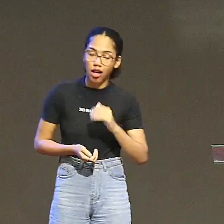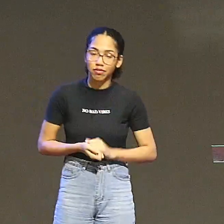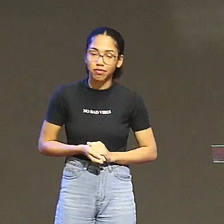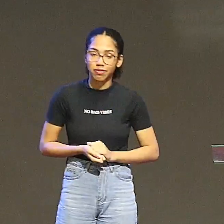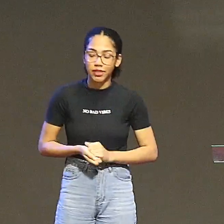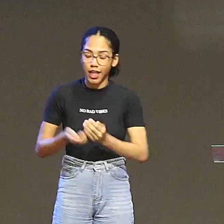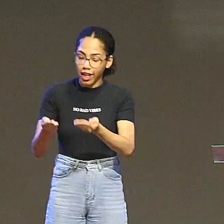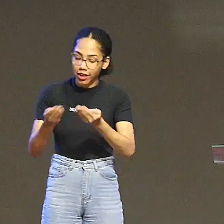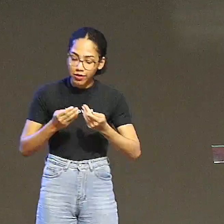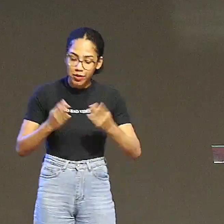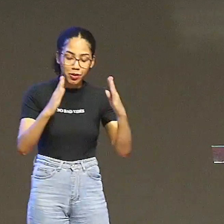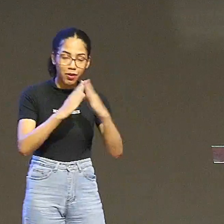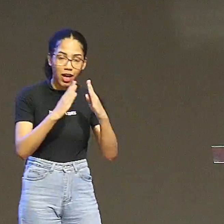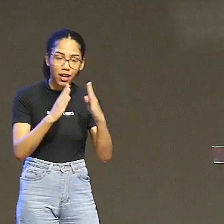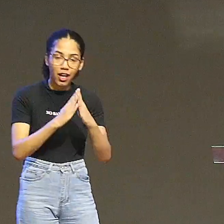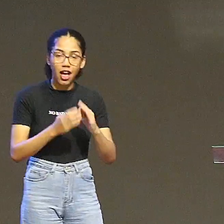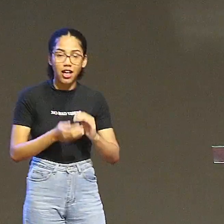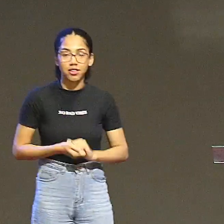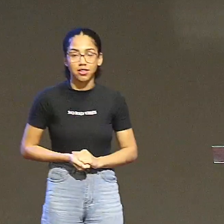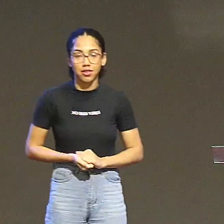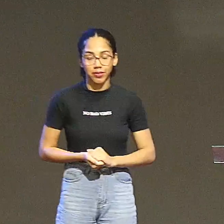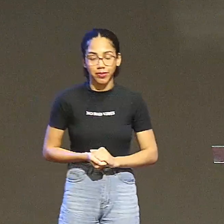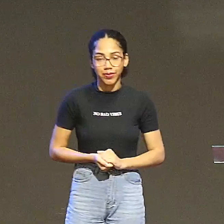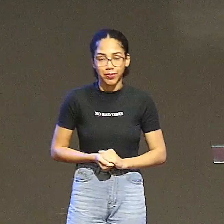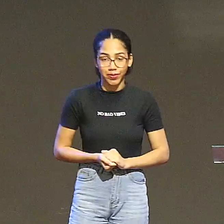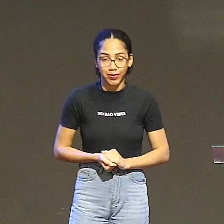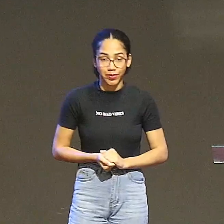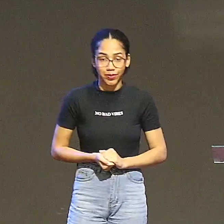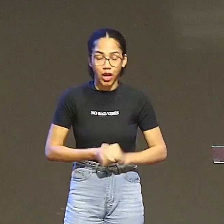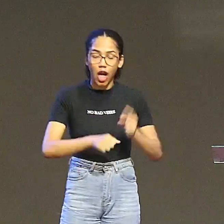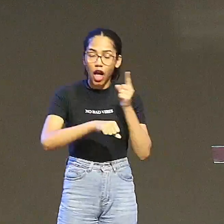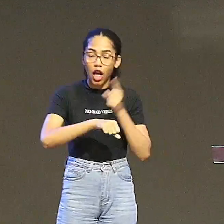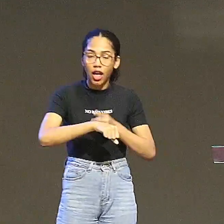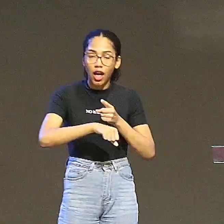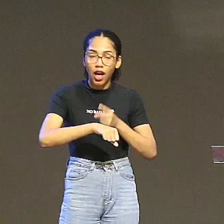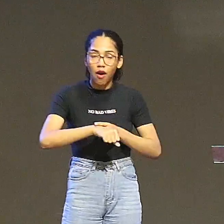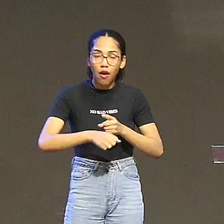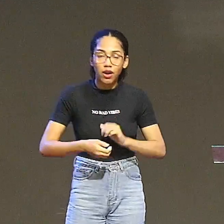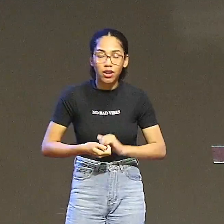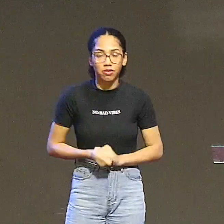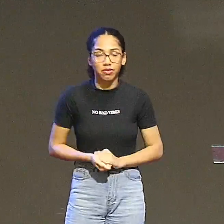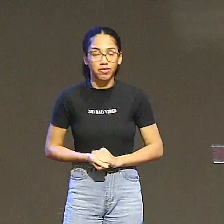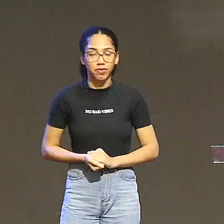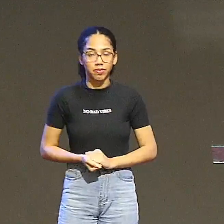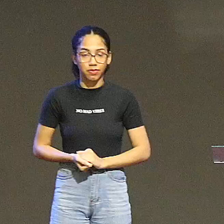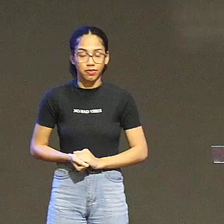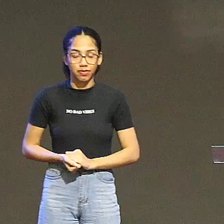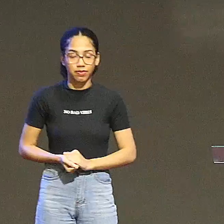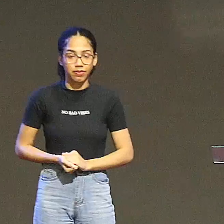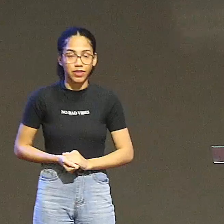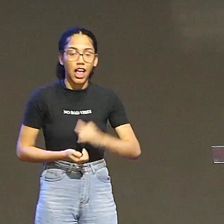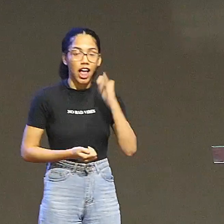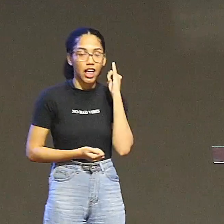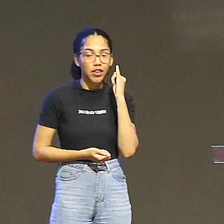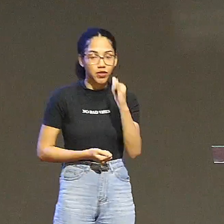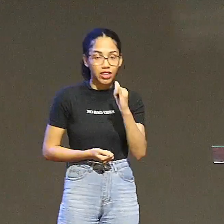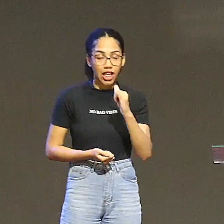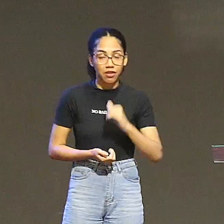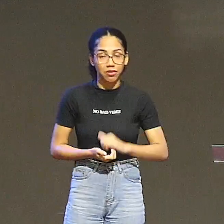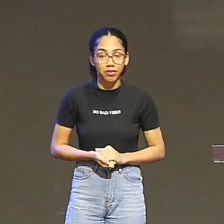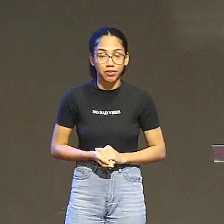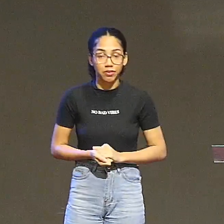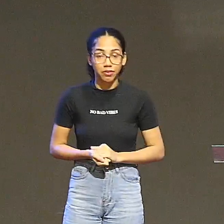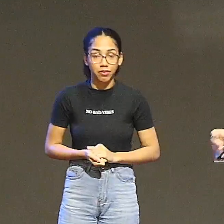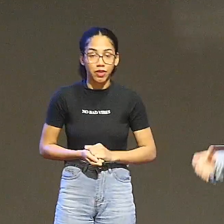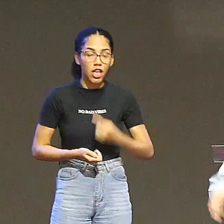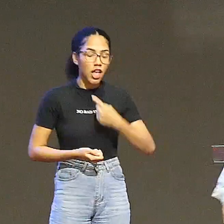Jennifer gosta muito de bolo quente Então era ali na hora que tinha acabado Dee feito então ela ligava e falavam vem para cá e a gente ia para lá e